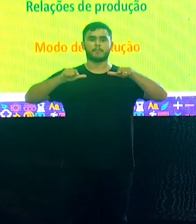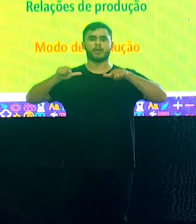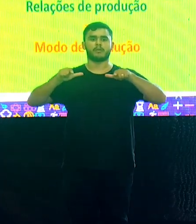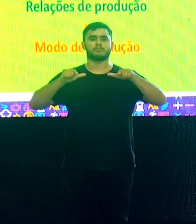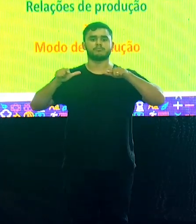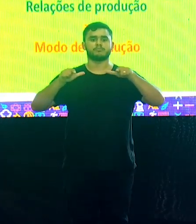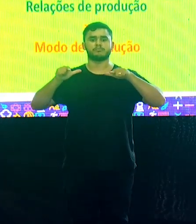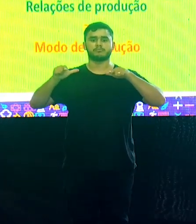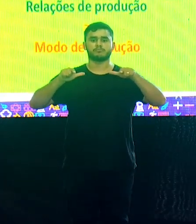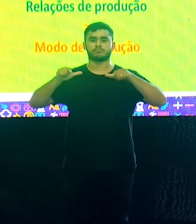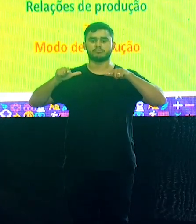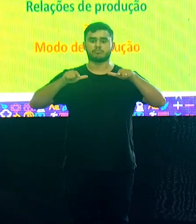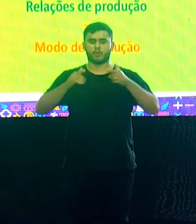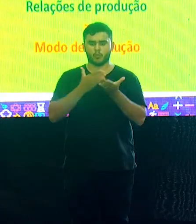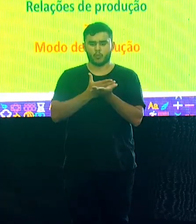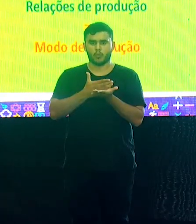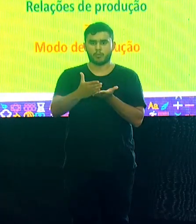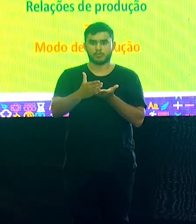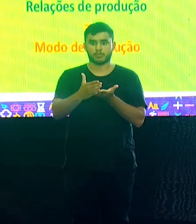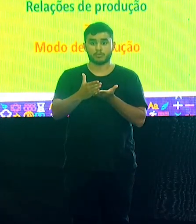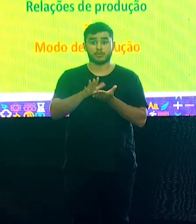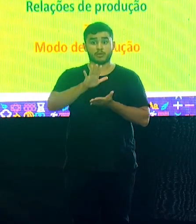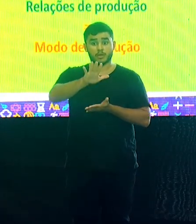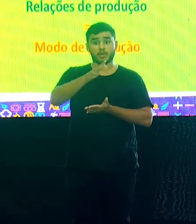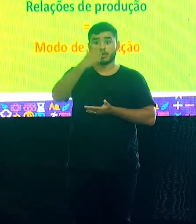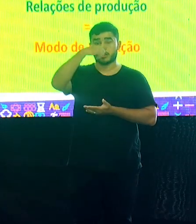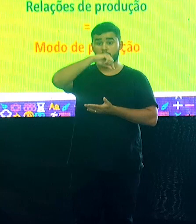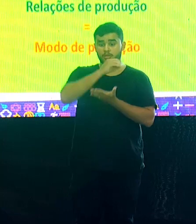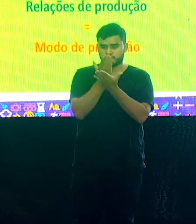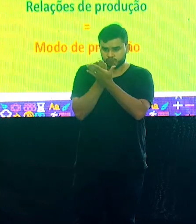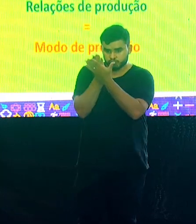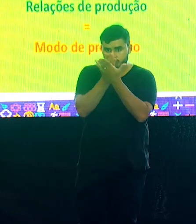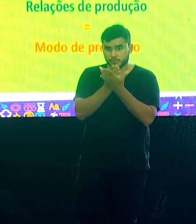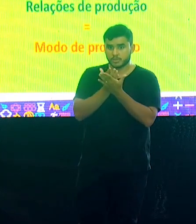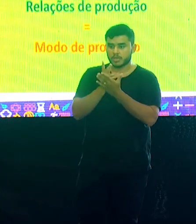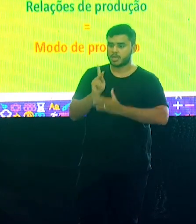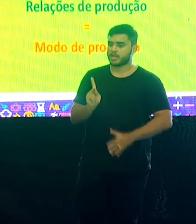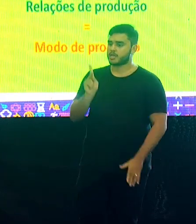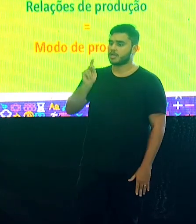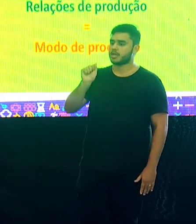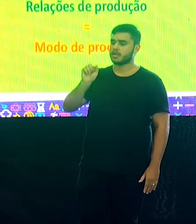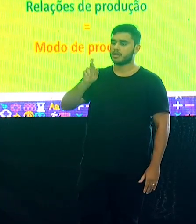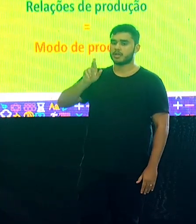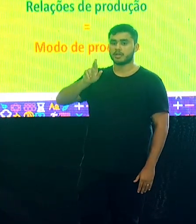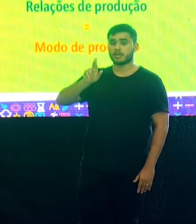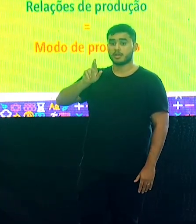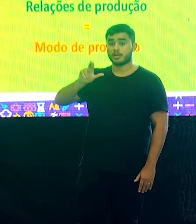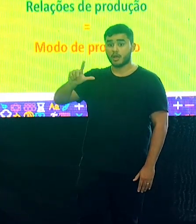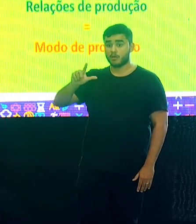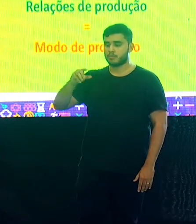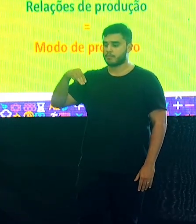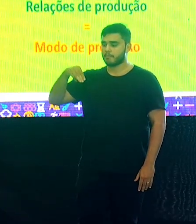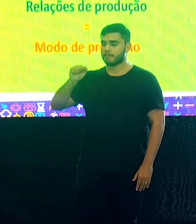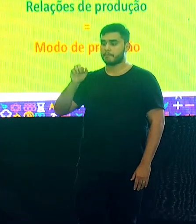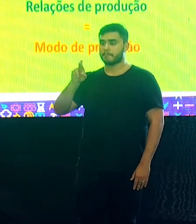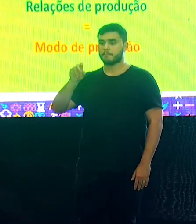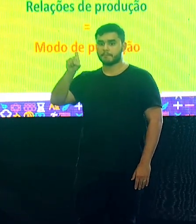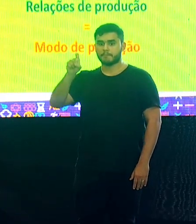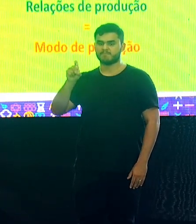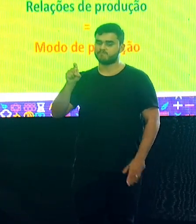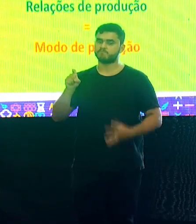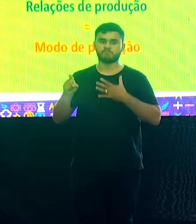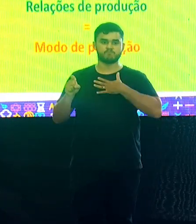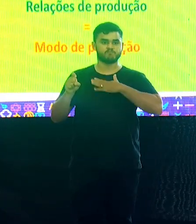produção é um conceito marxista, tá? Ai, professor, eu não gosto desse